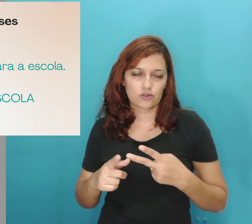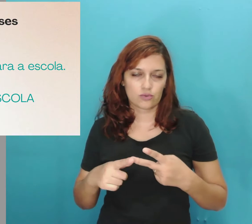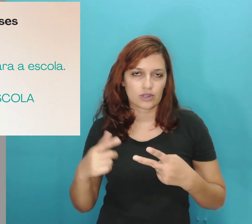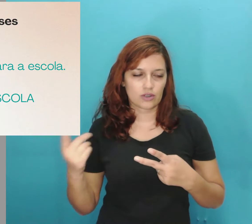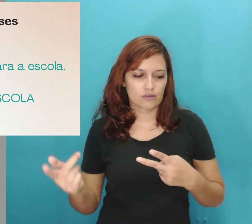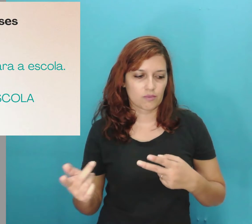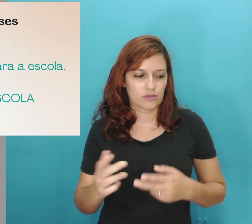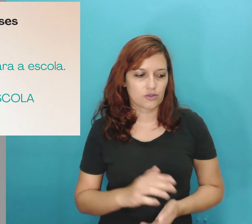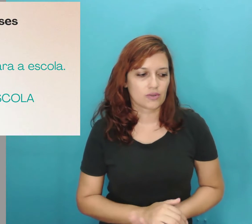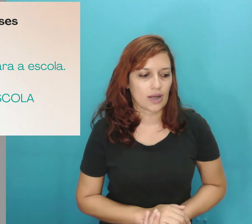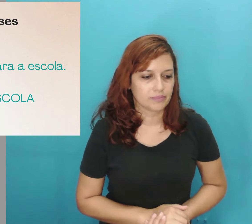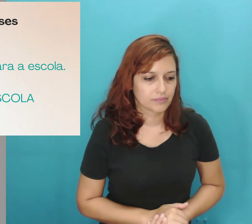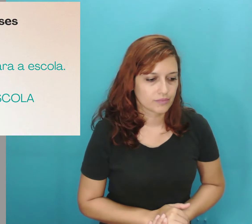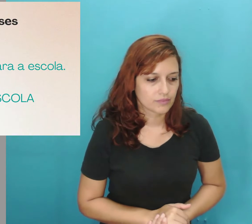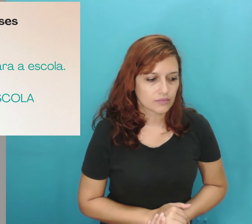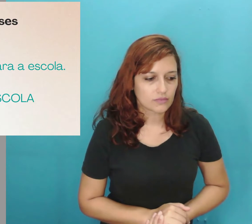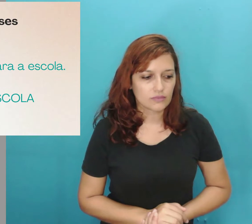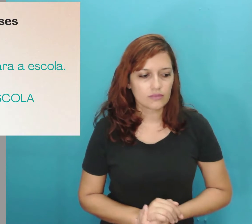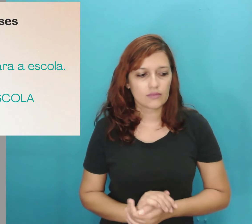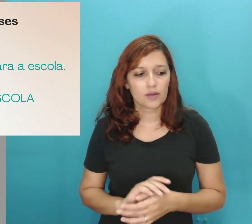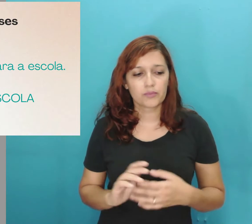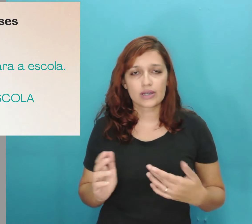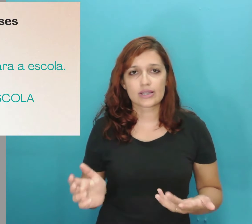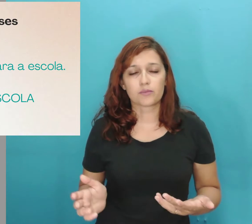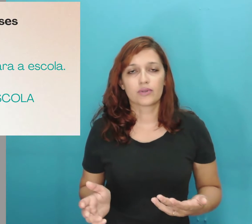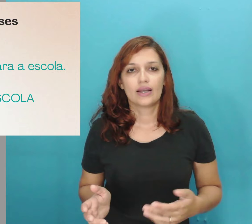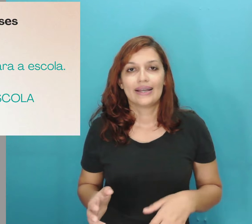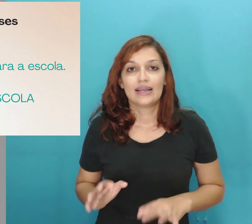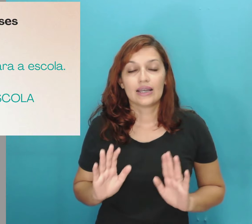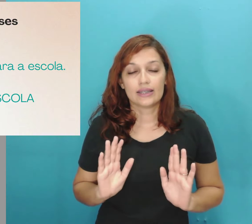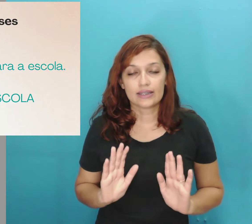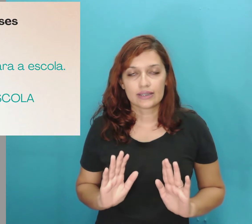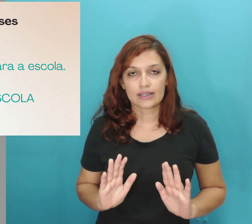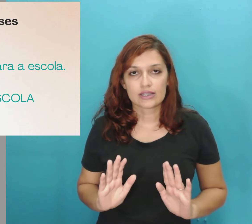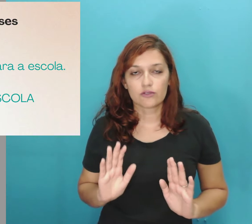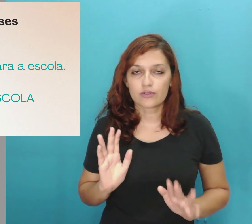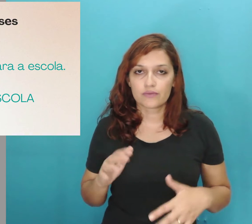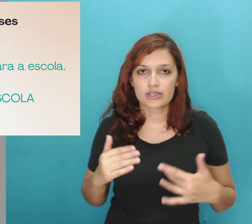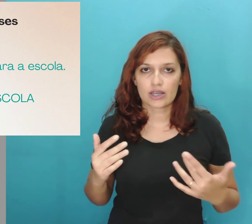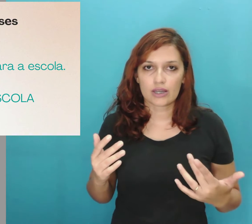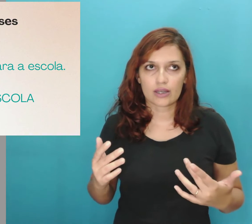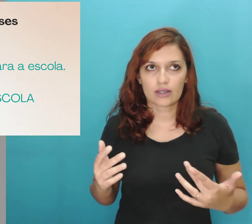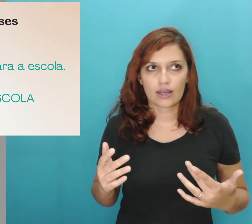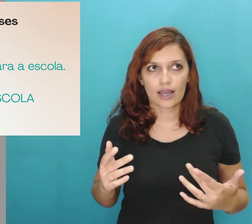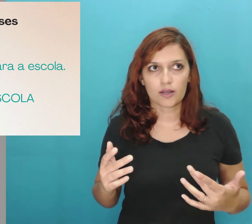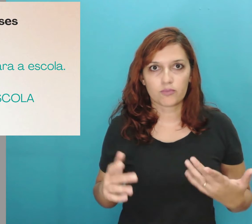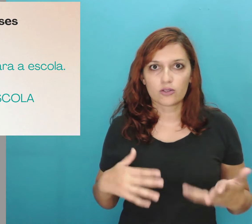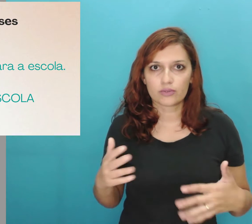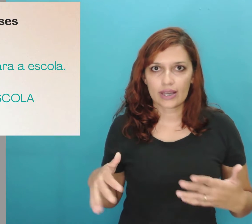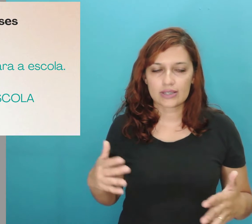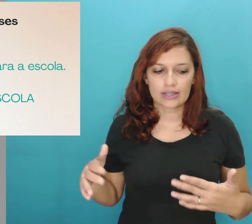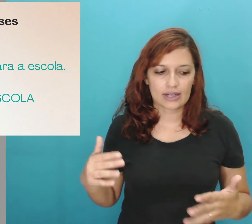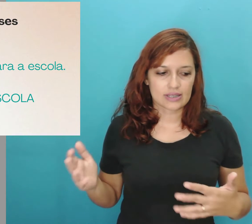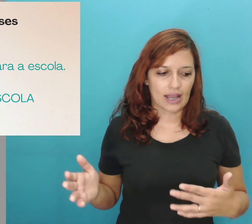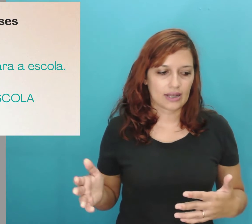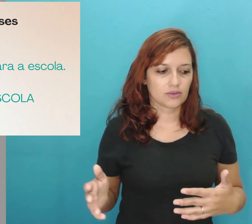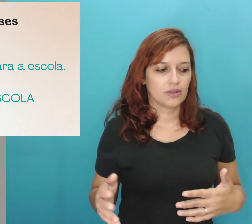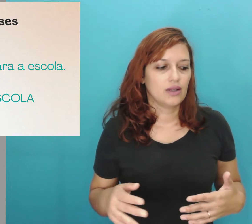estrutura que nós vamos estudar. Por exemplo, entende, se eu fosse fazer português sinalizado, eu